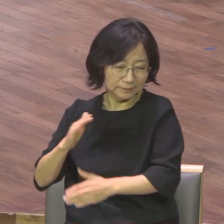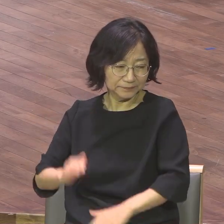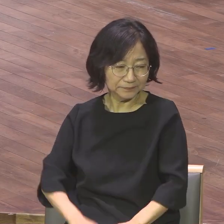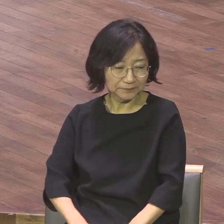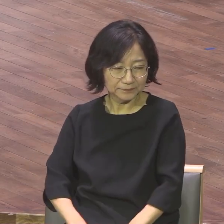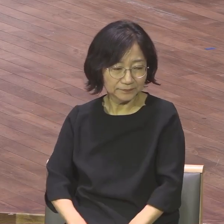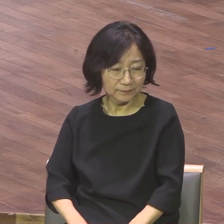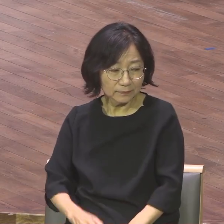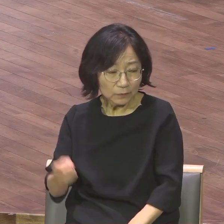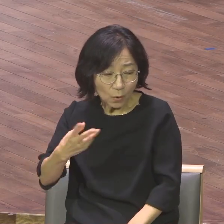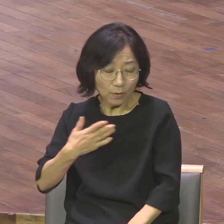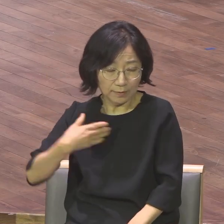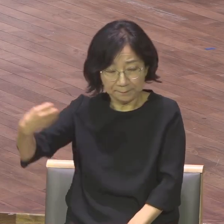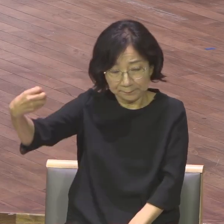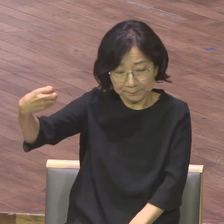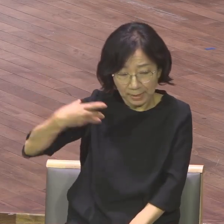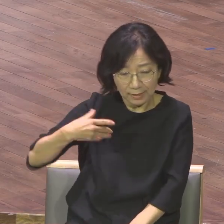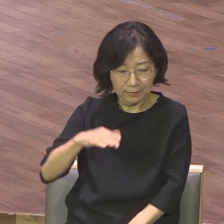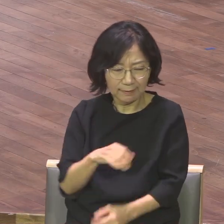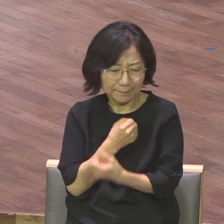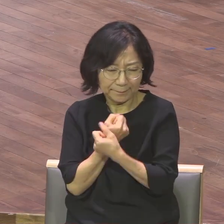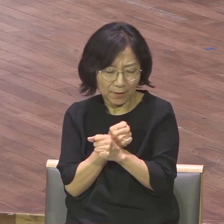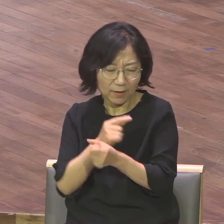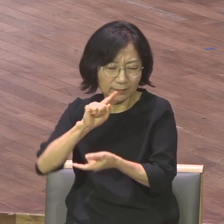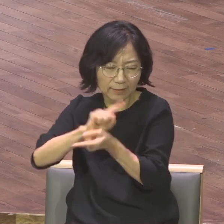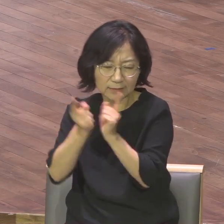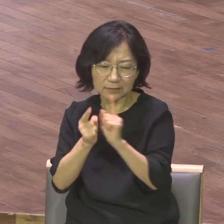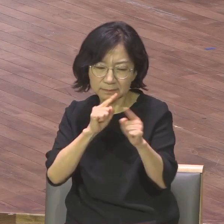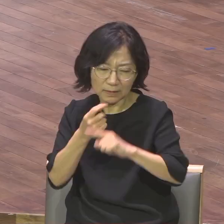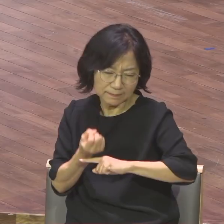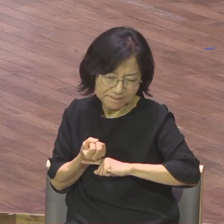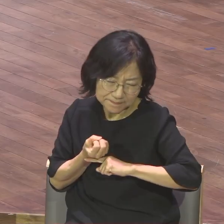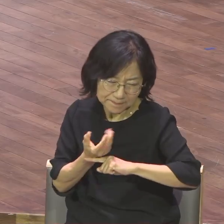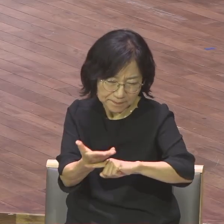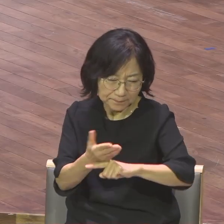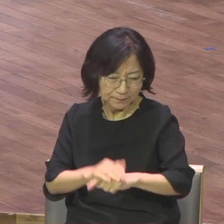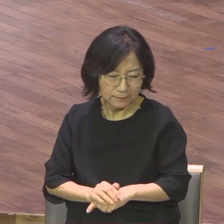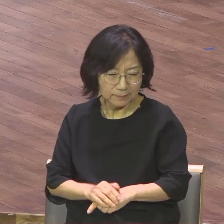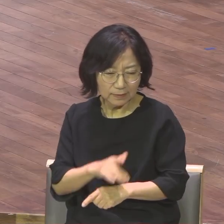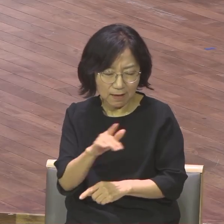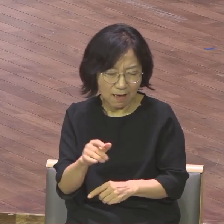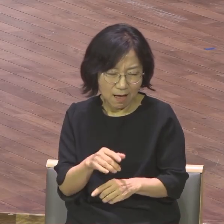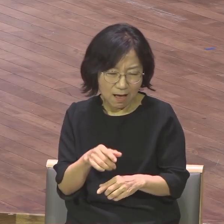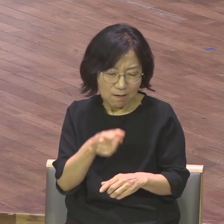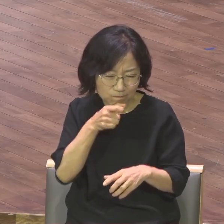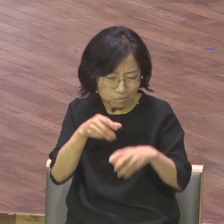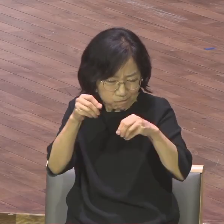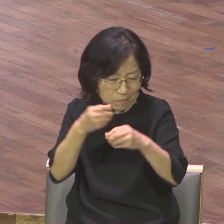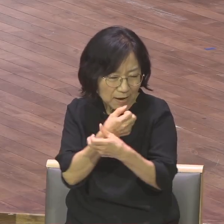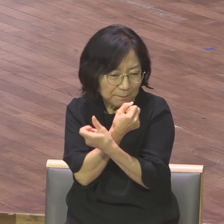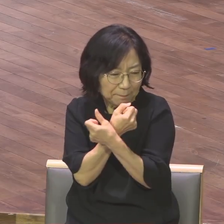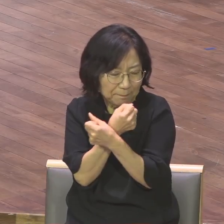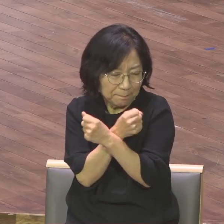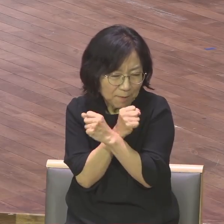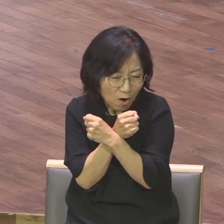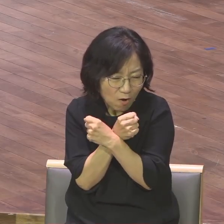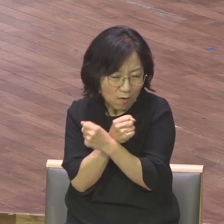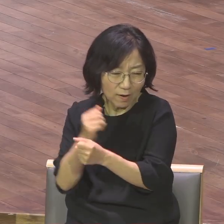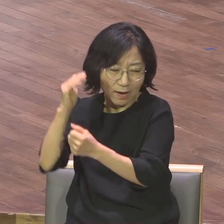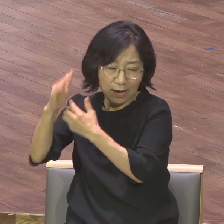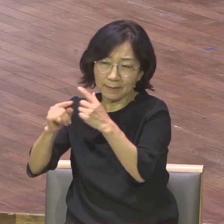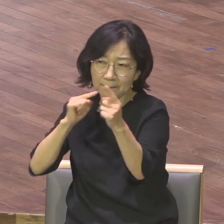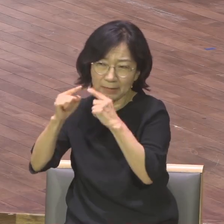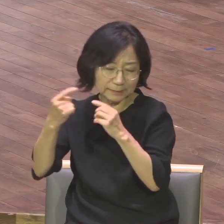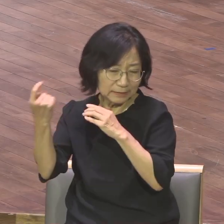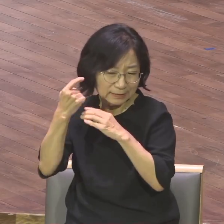주께서 아시나이다. 또 내게 이르시되 너는 이 모든 뼈에게 대언하여 이르기를 너희 마른